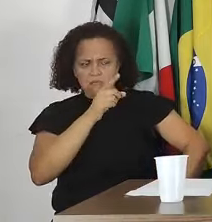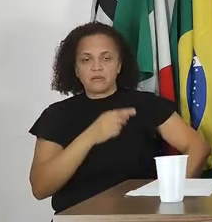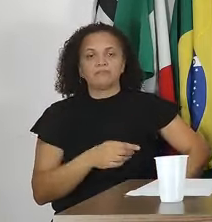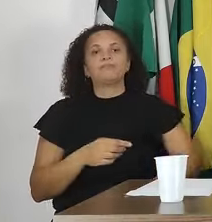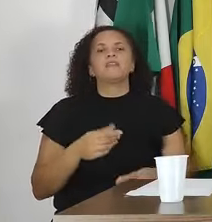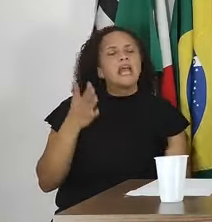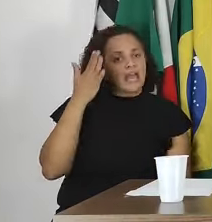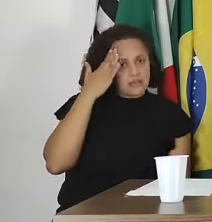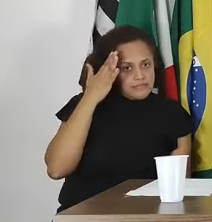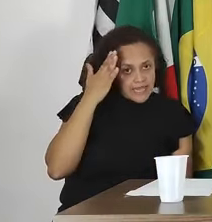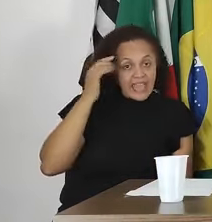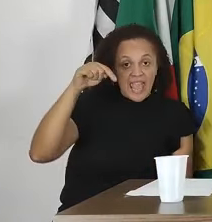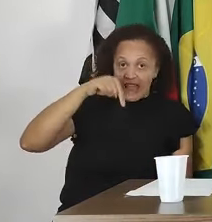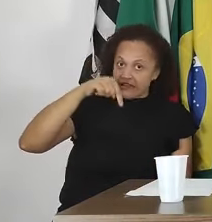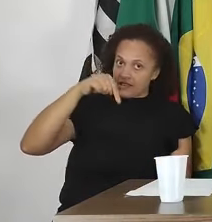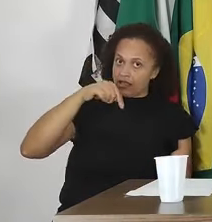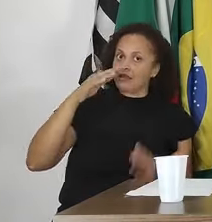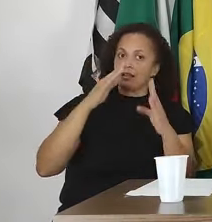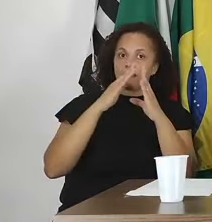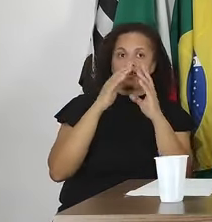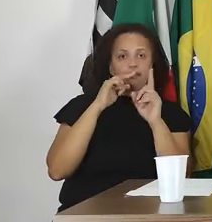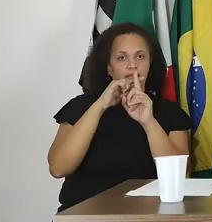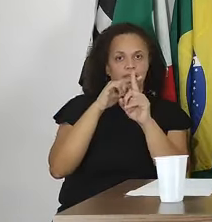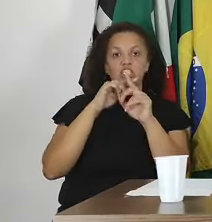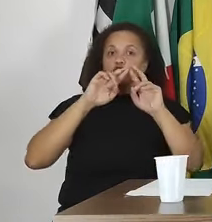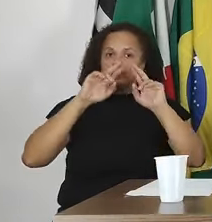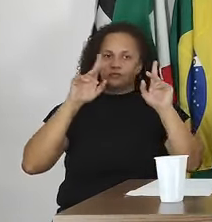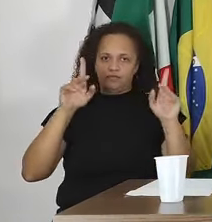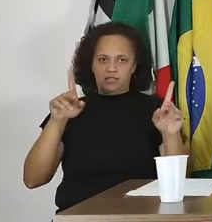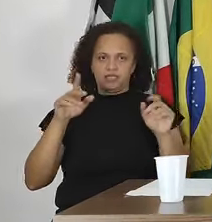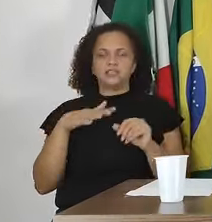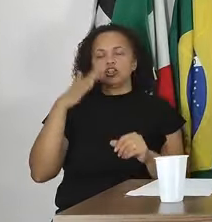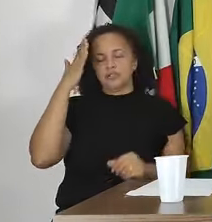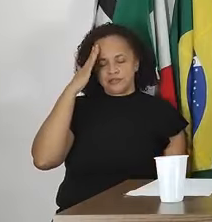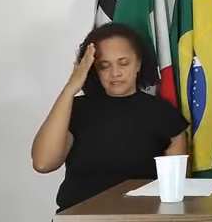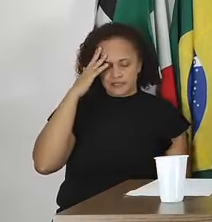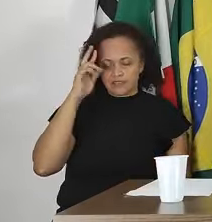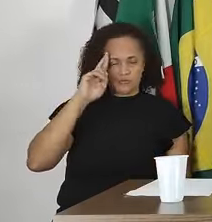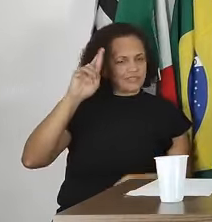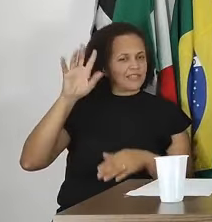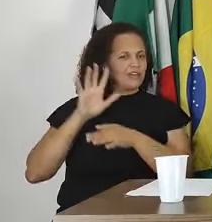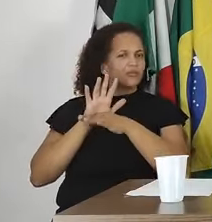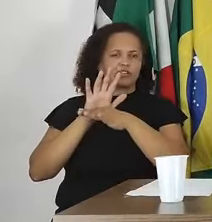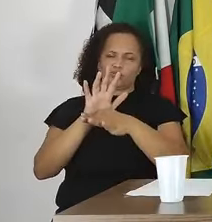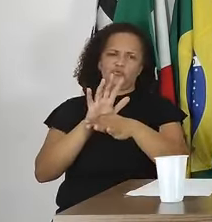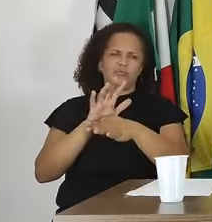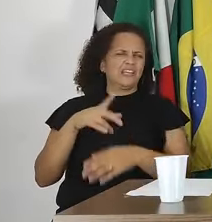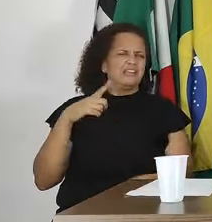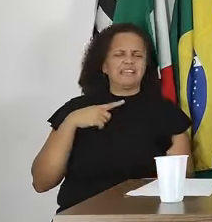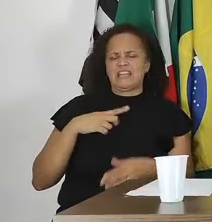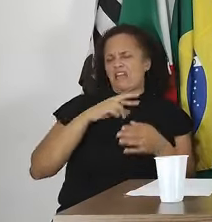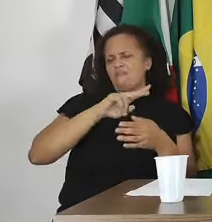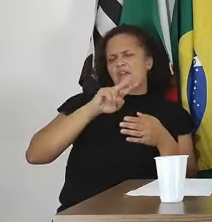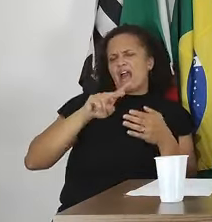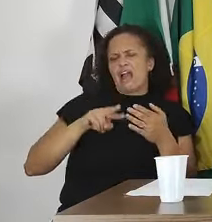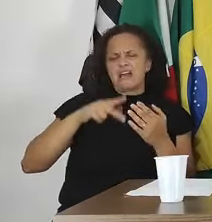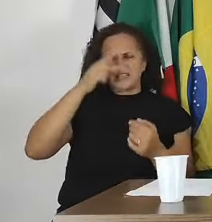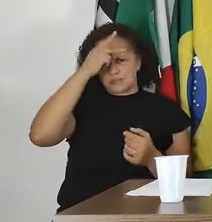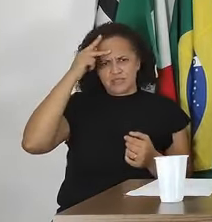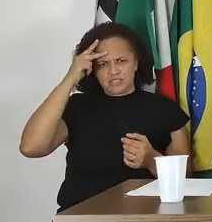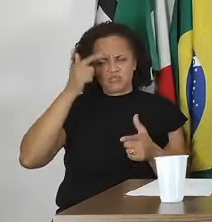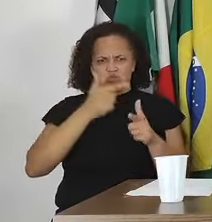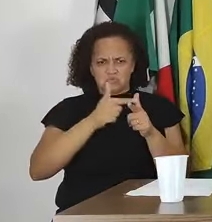ele tem muito discernimento espiritual, ele ajuda. Muitas vezes a gente nem sabe o que está acontecendo. Nem sabe que aquele